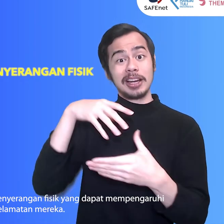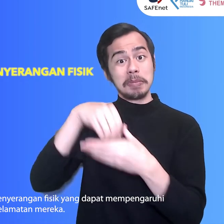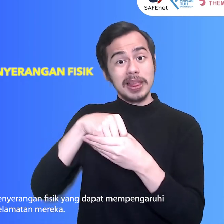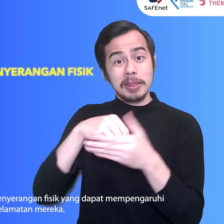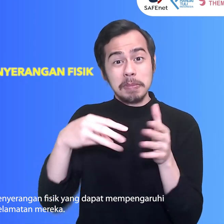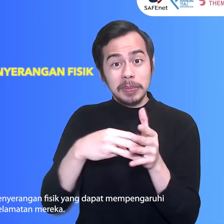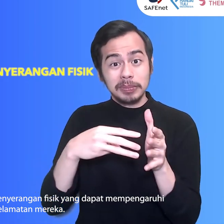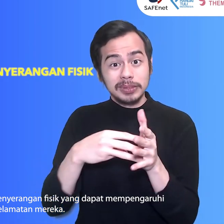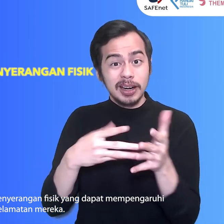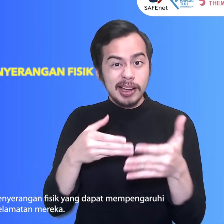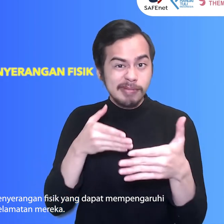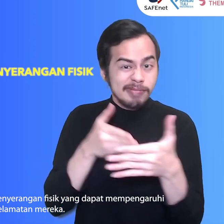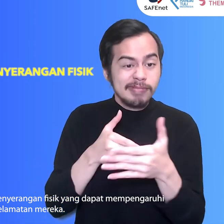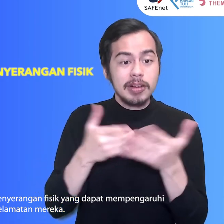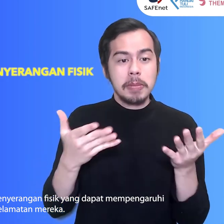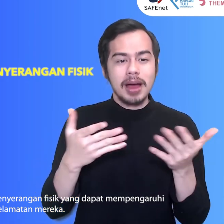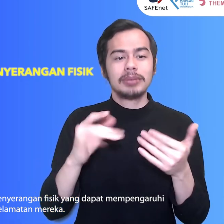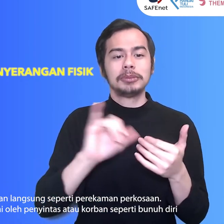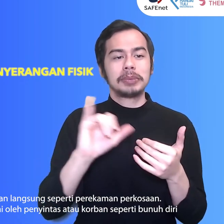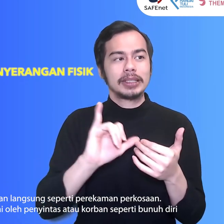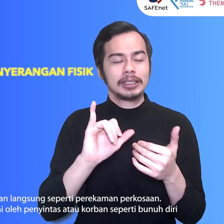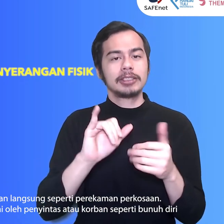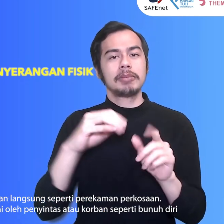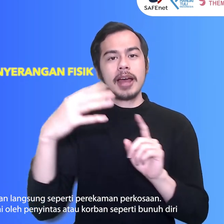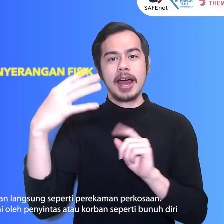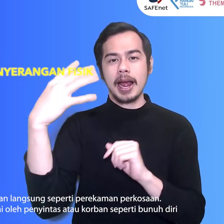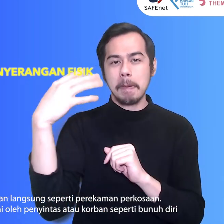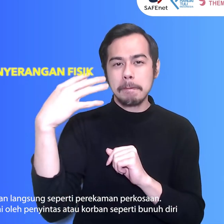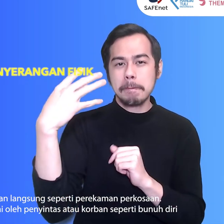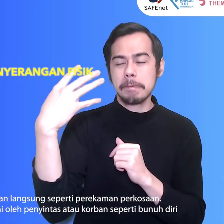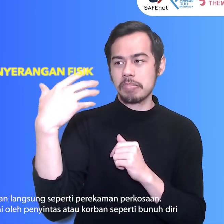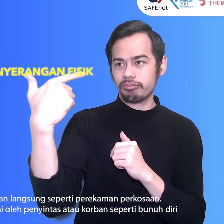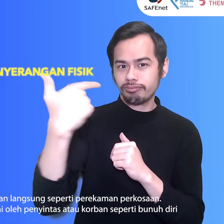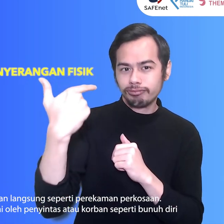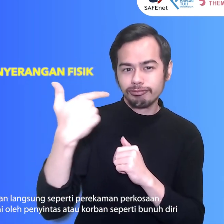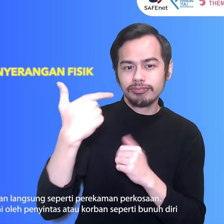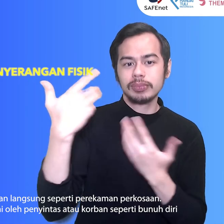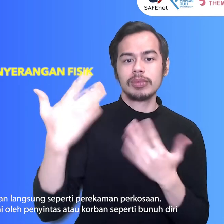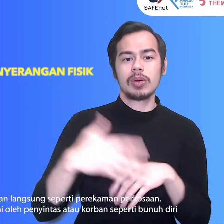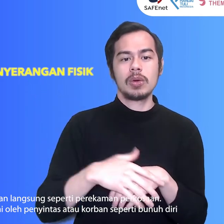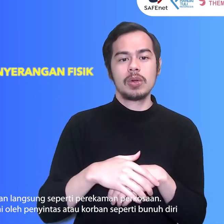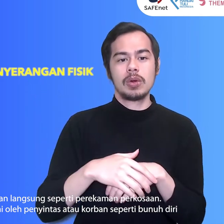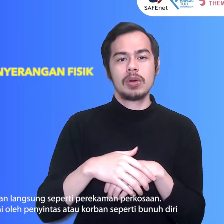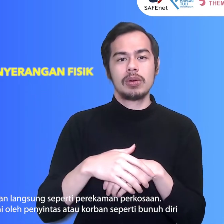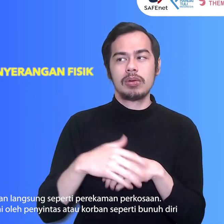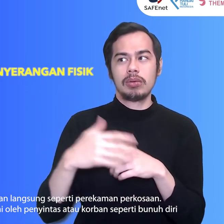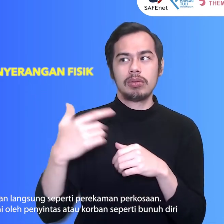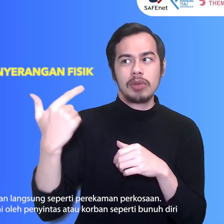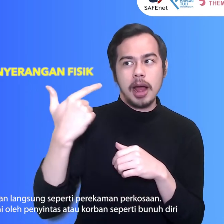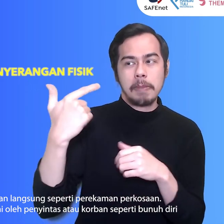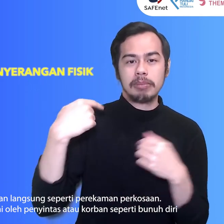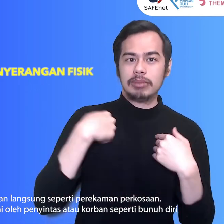Hai konsekuensi ekstrim dapat dialami oleh penyintas atau korban misal bunuh diri